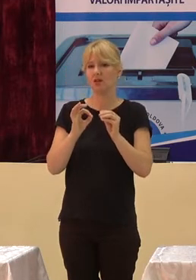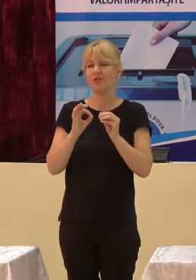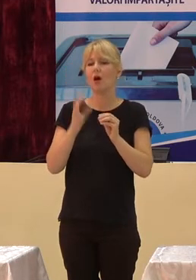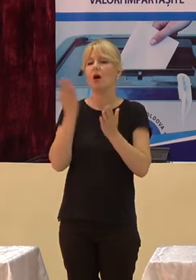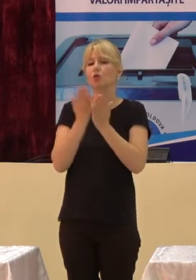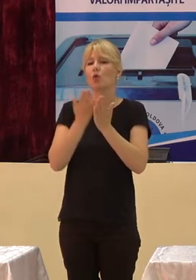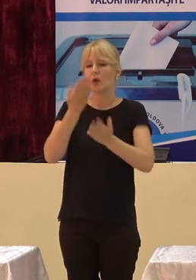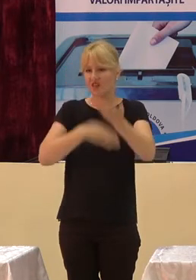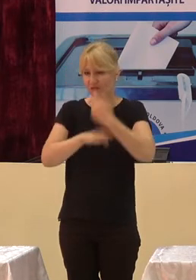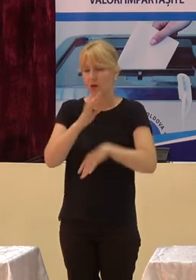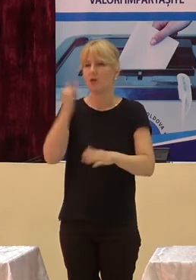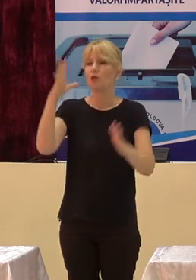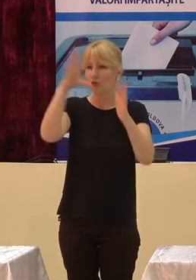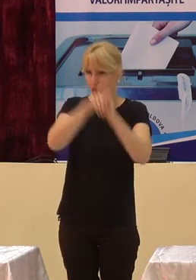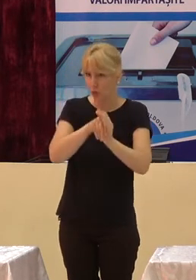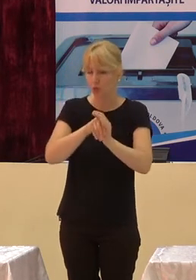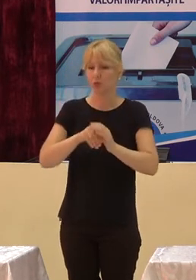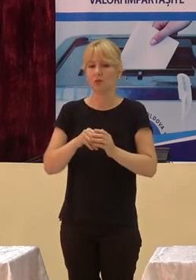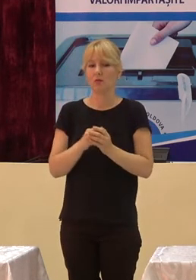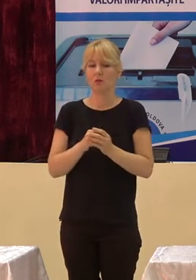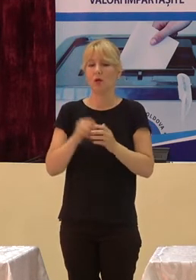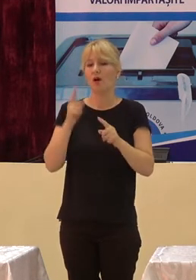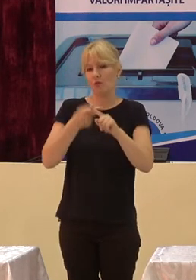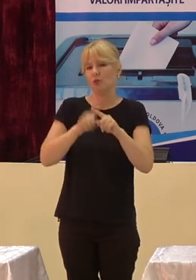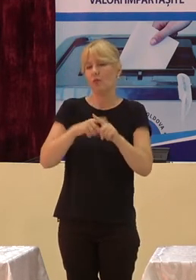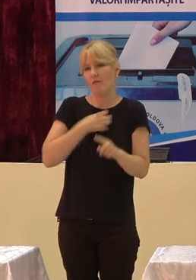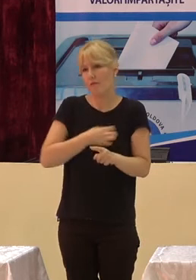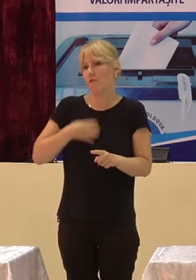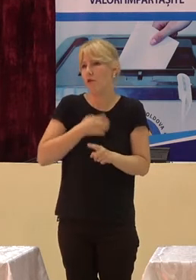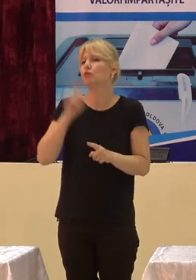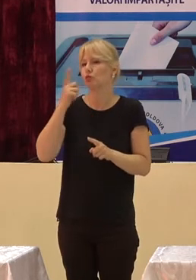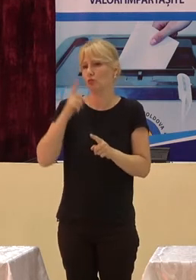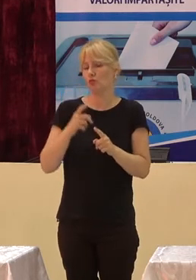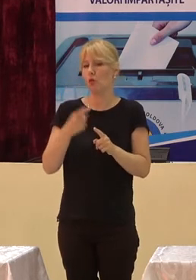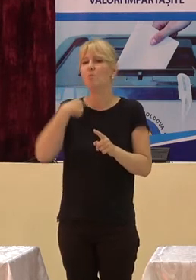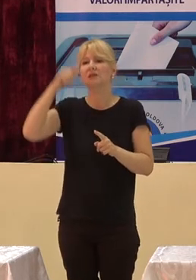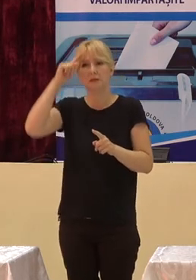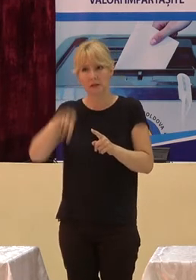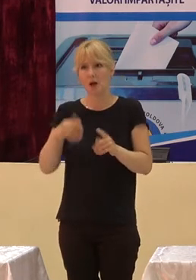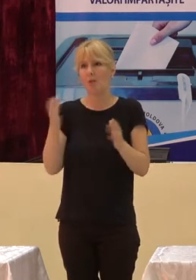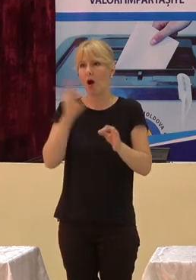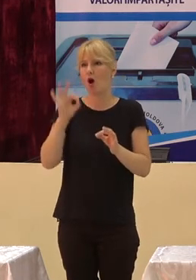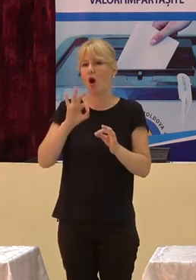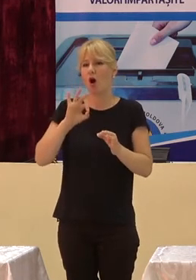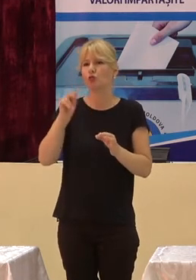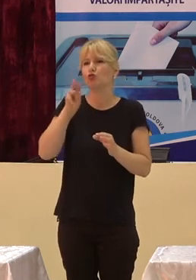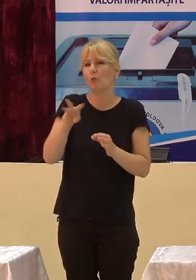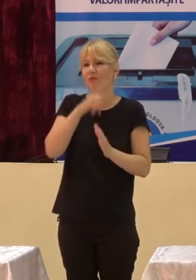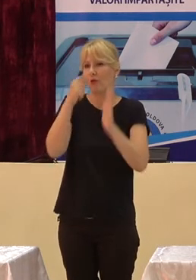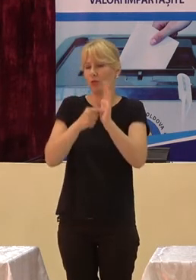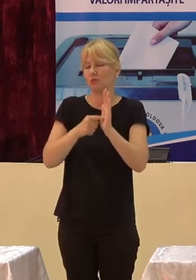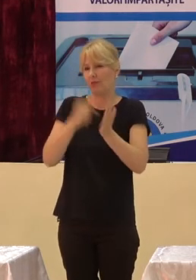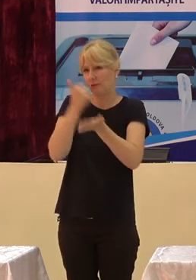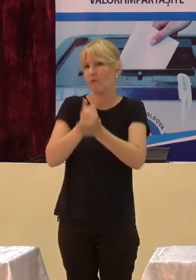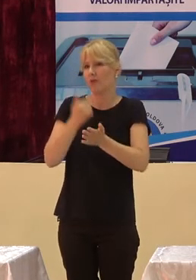cu dizabilități și incluziunea socială chiar constituie pentru noi o prioritate. Și noi chiar cunoaștem despre ce este vorba, așa că vă